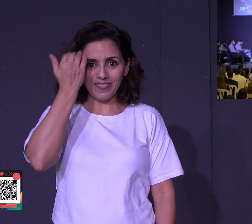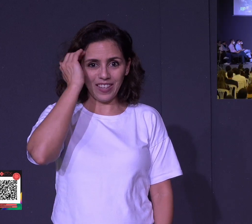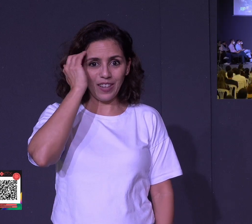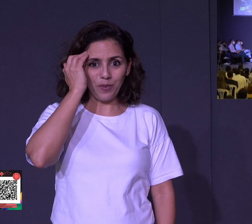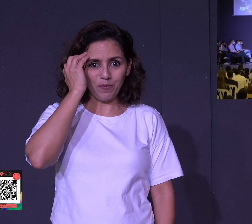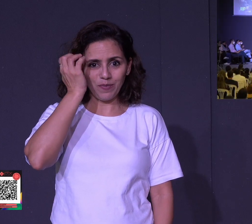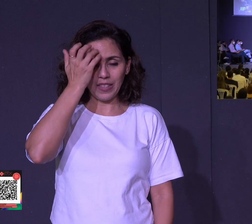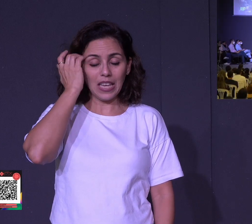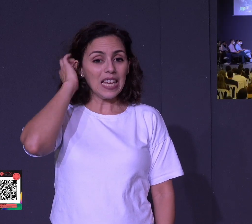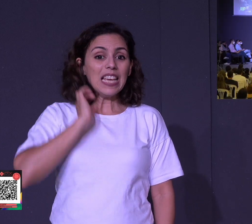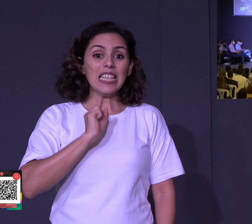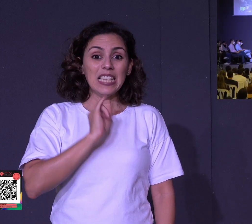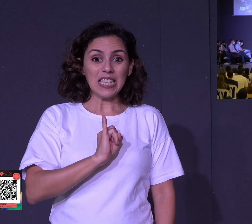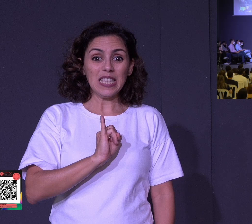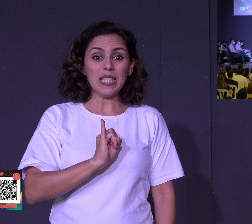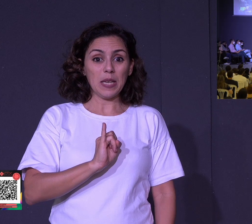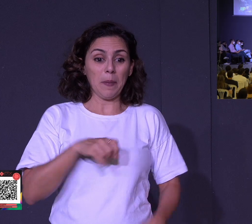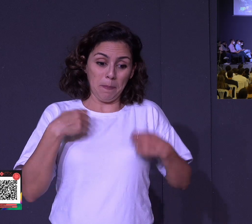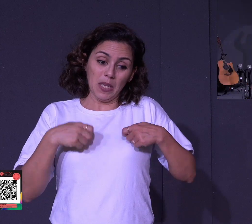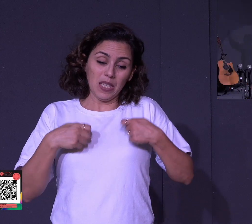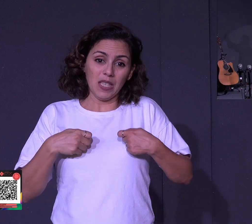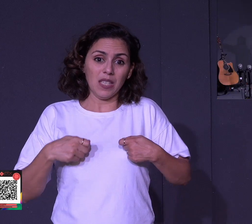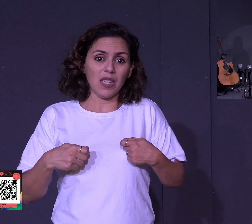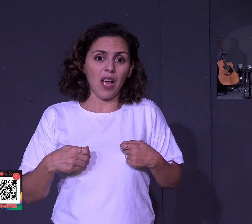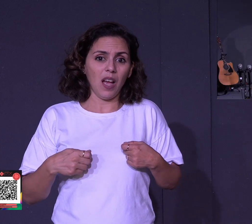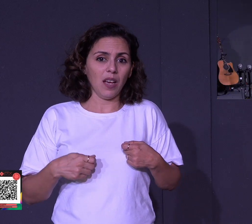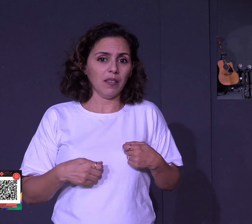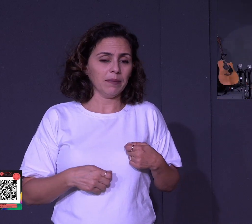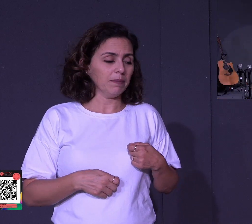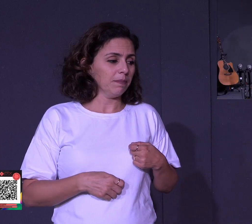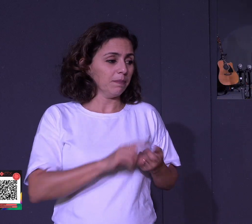Corra. Como diz o Matuto, desabe.